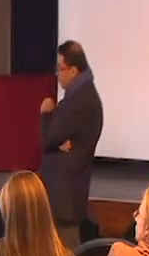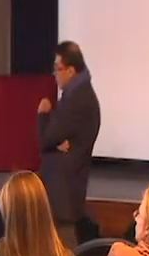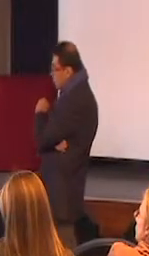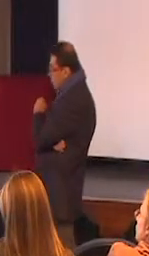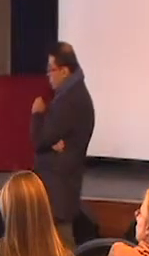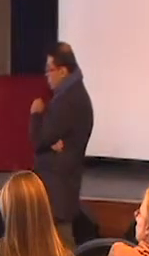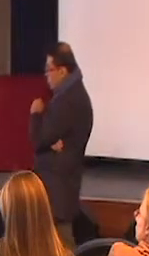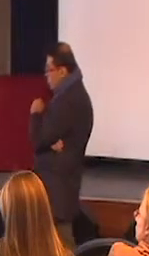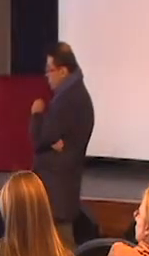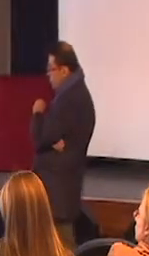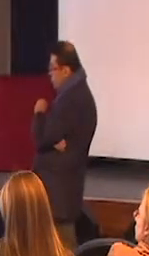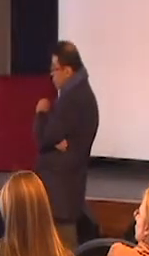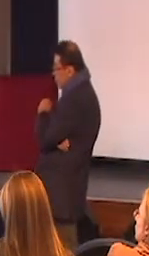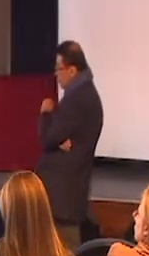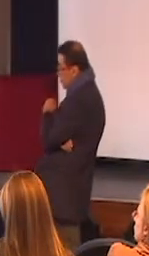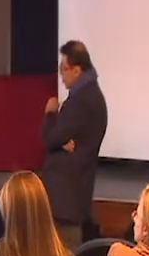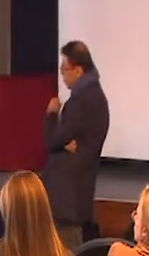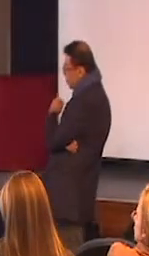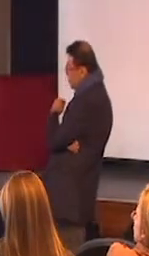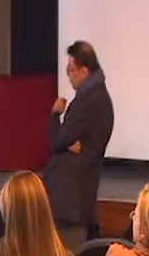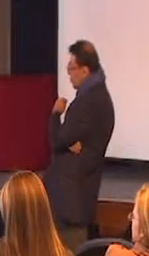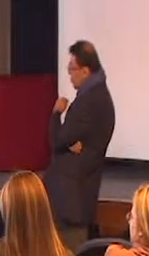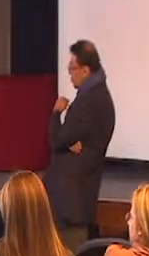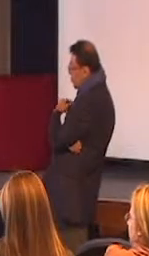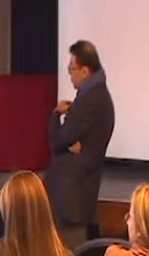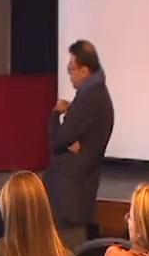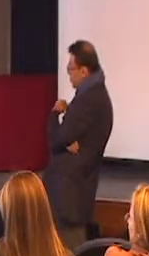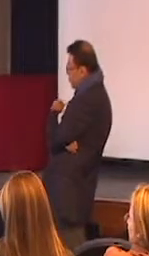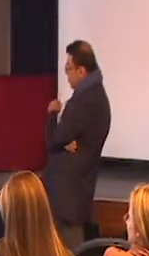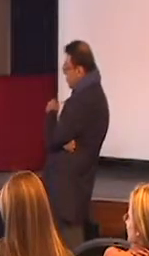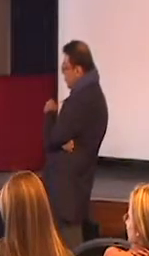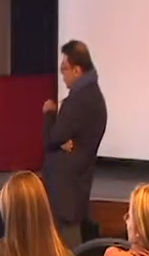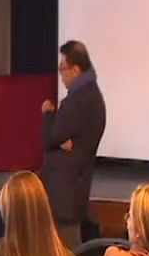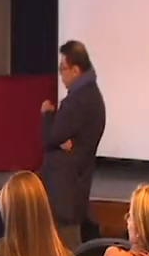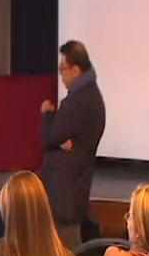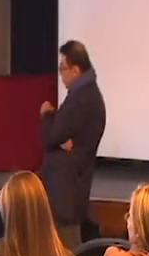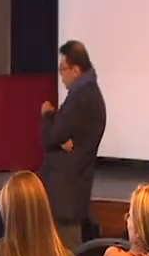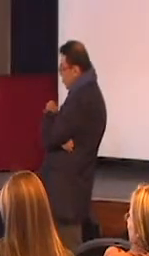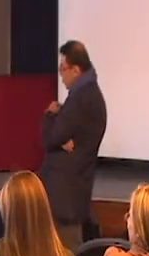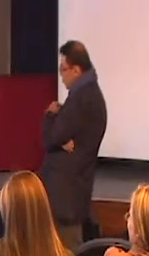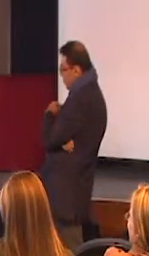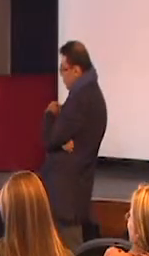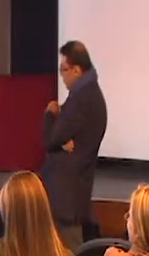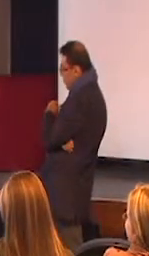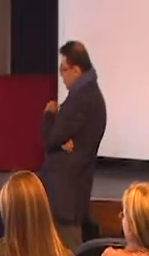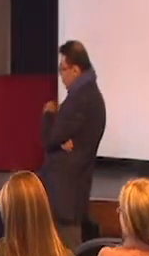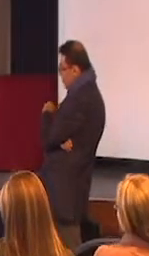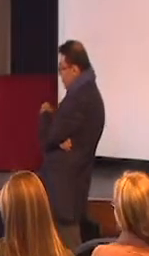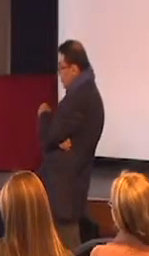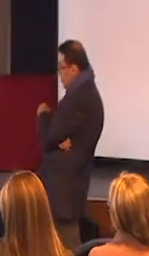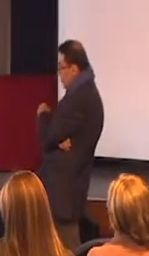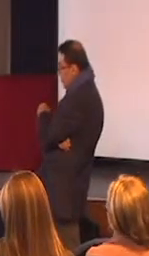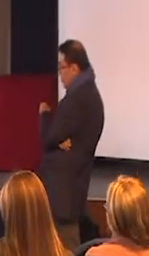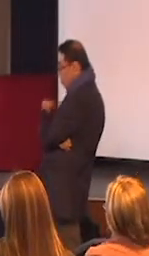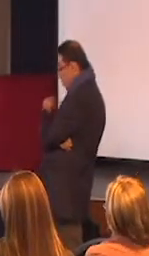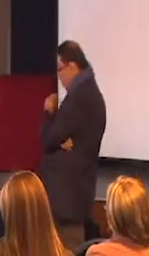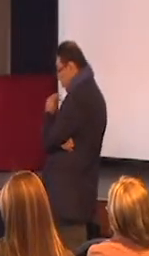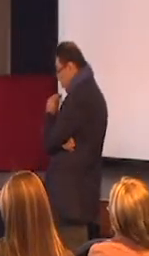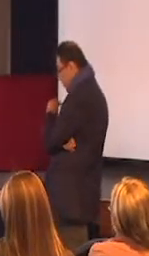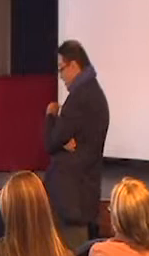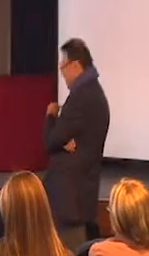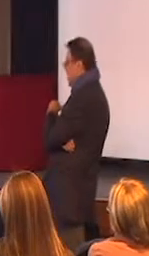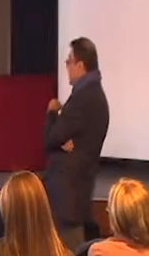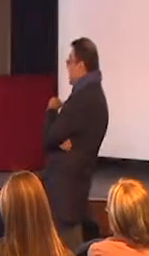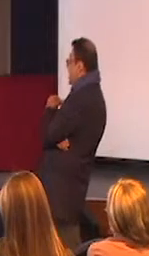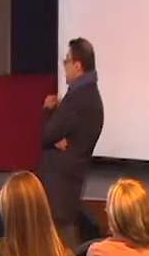intervenciones comunicativas para resolver problemas de comportamiento. Y si me permiten, yo quiero hacer un diplomado o